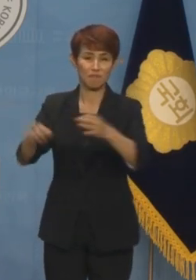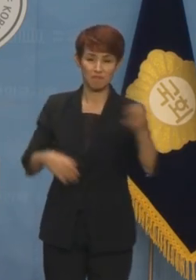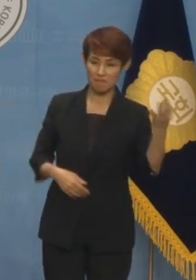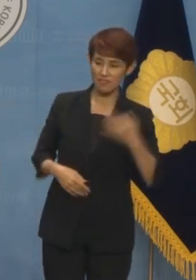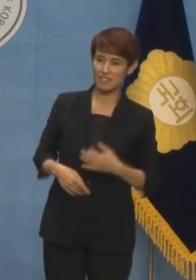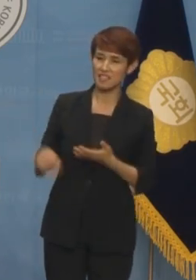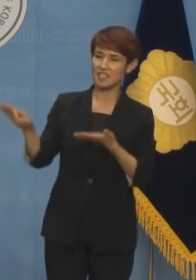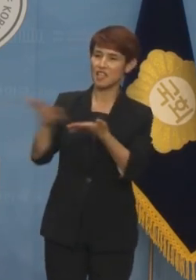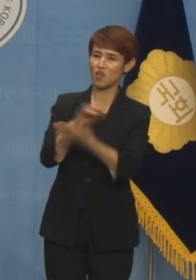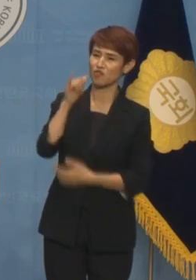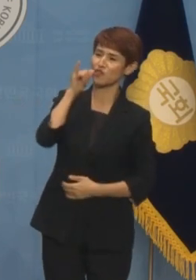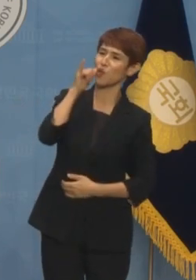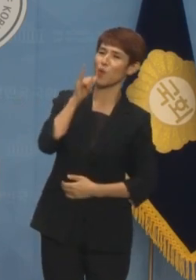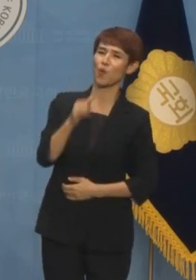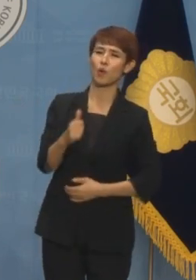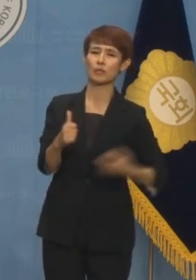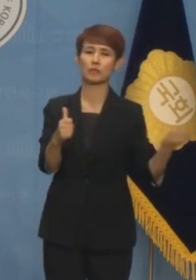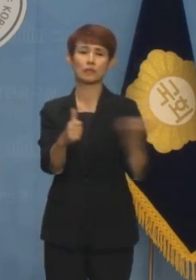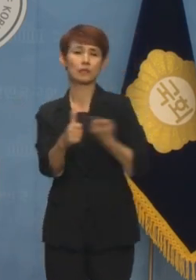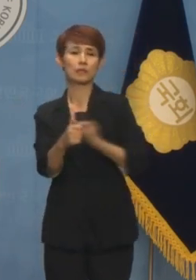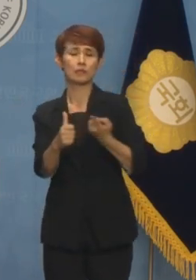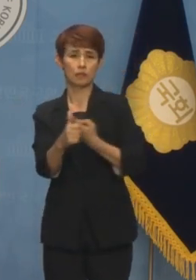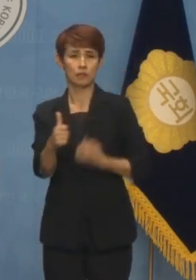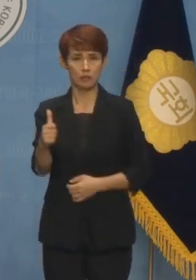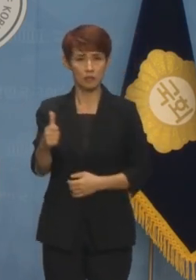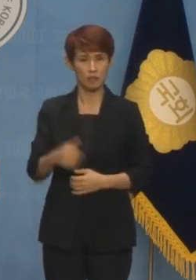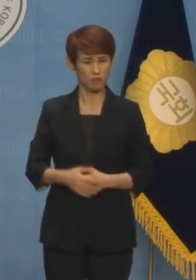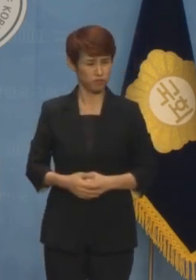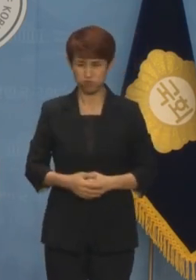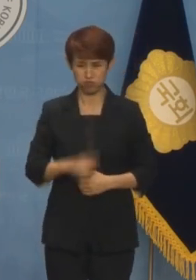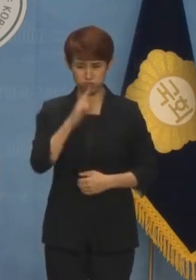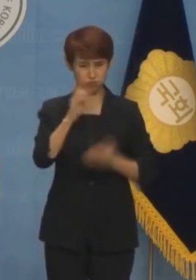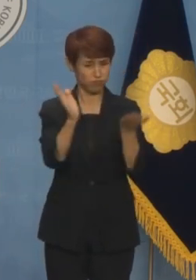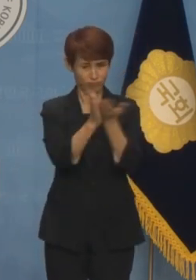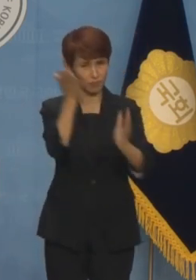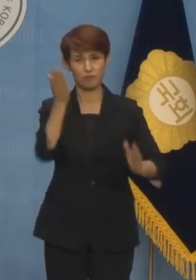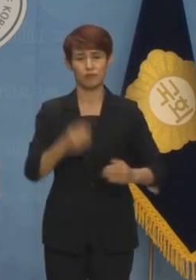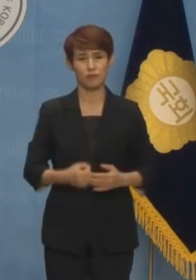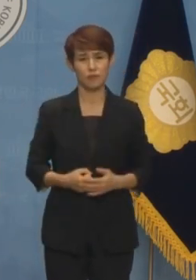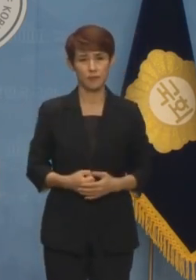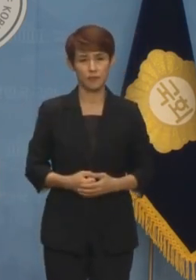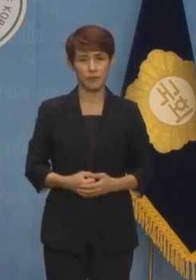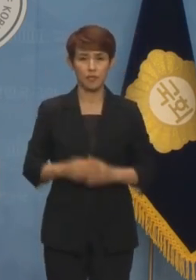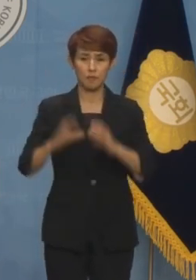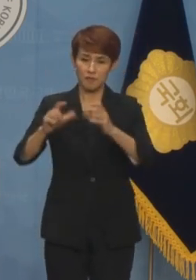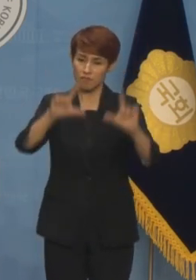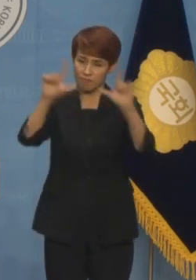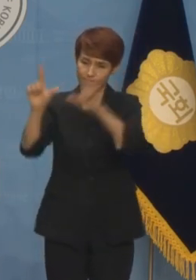증세로 폄하하였습니다. 이것은 어불성설입니다. 민생 회복